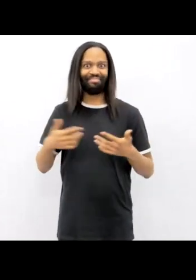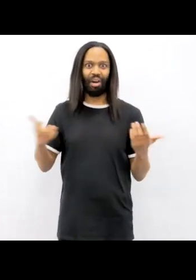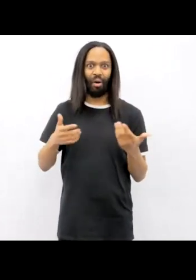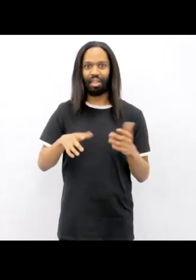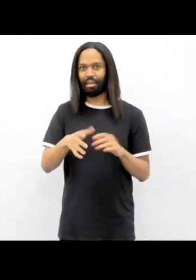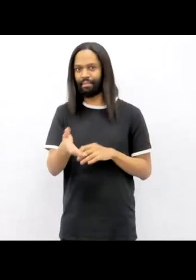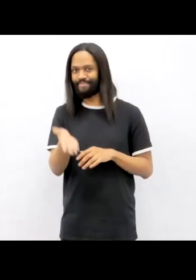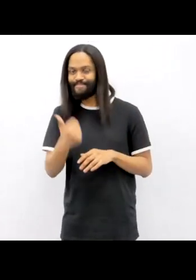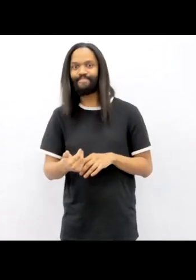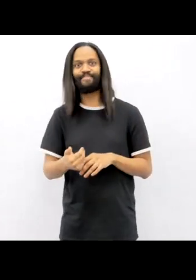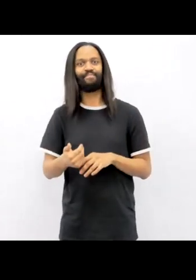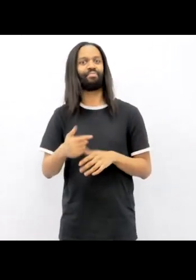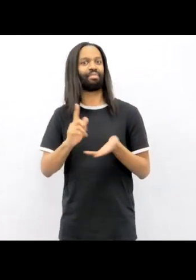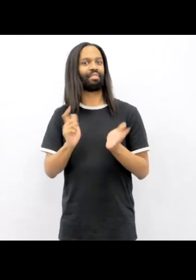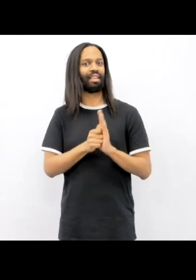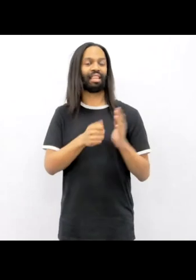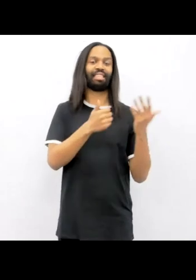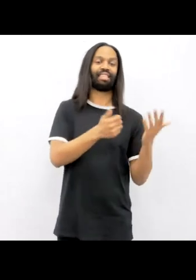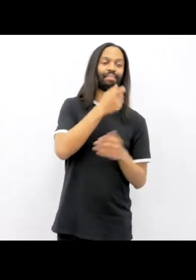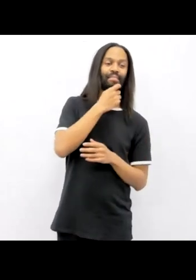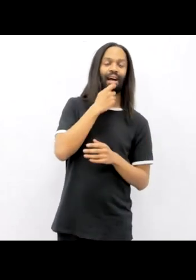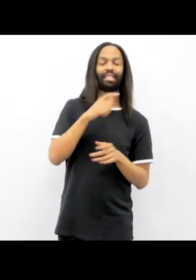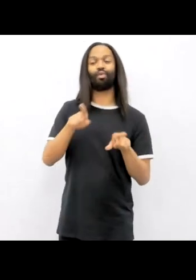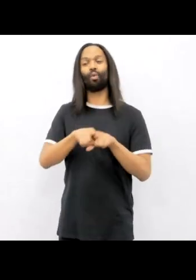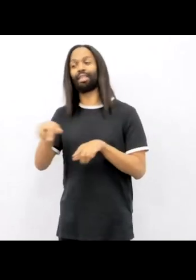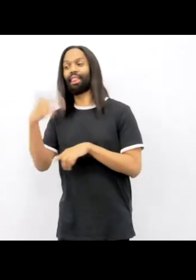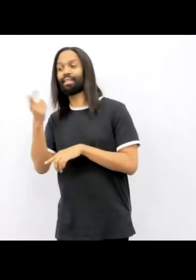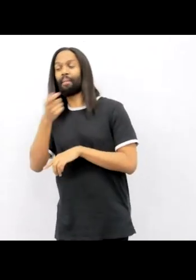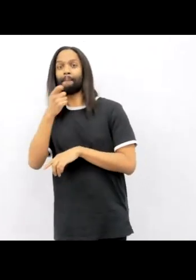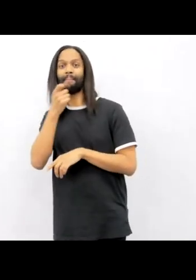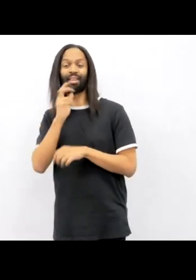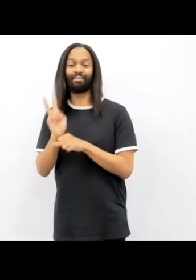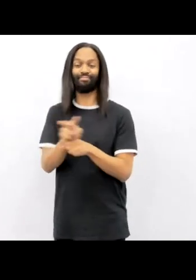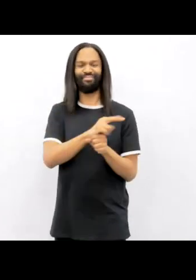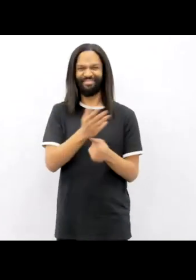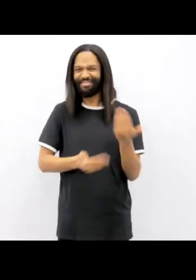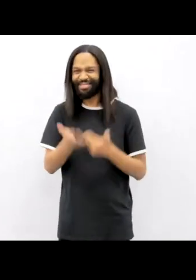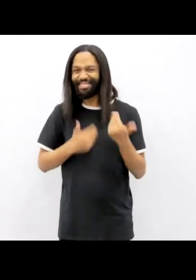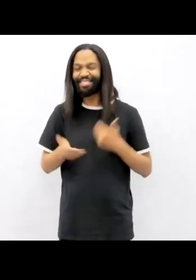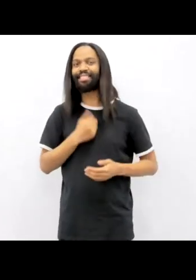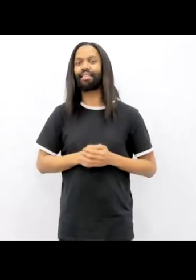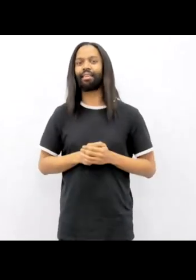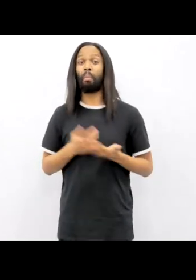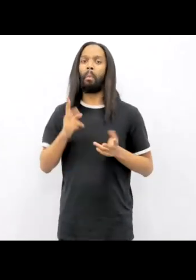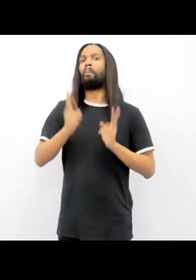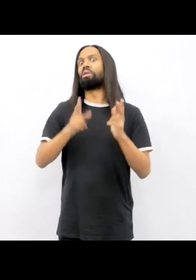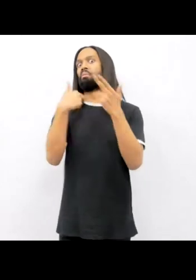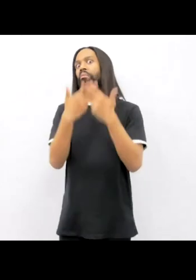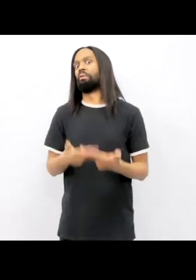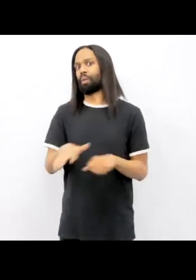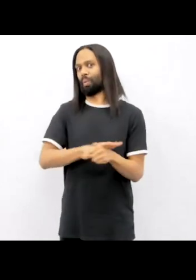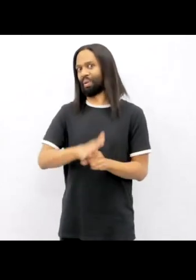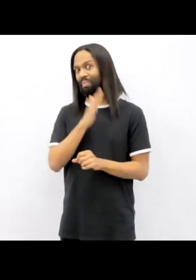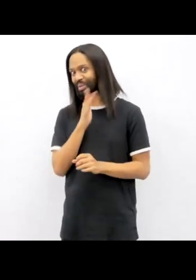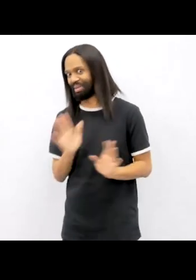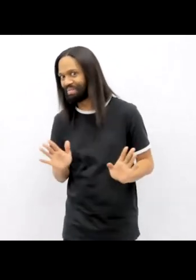se dérouler les 6 mars et 13 mars prochains on n'aura peut-être pas toutes les réponses à vos questions parce que je vois que pour